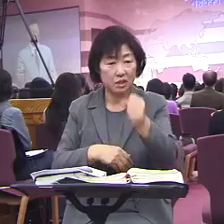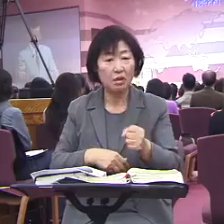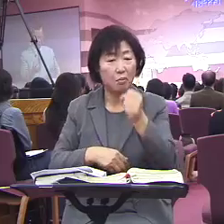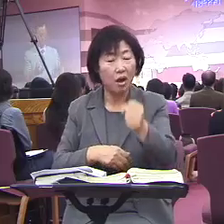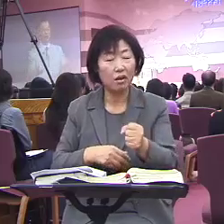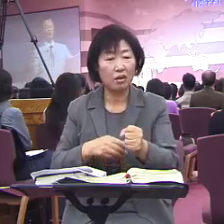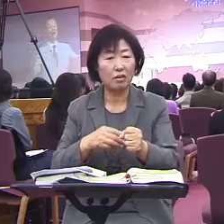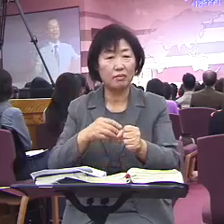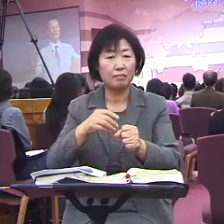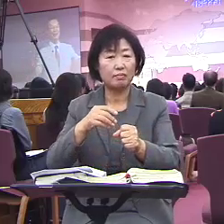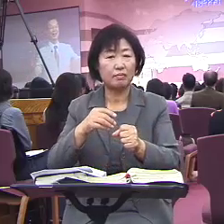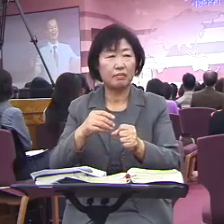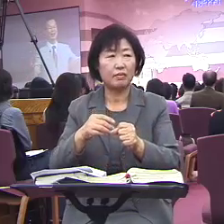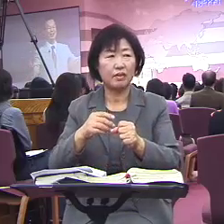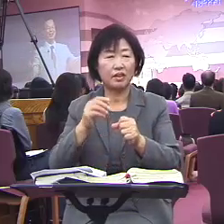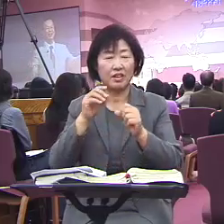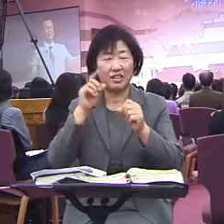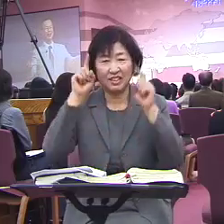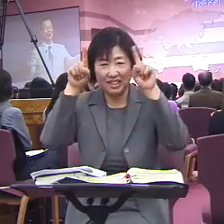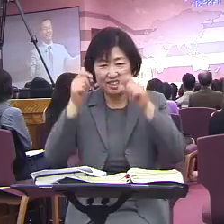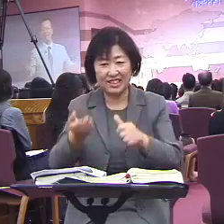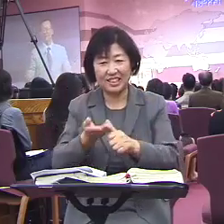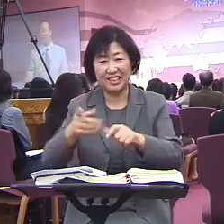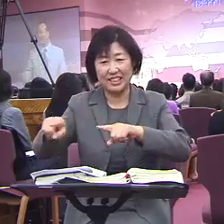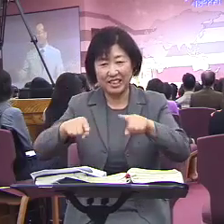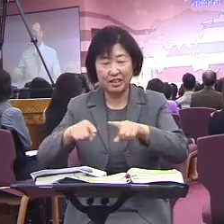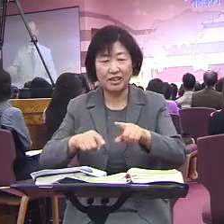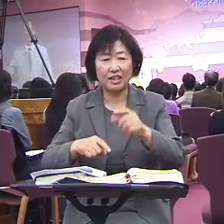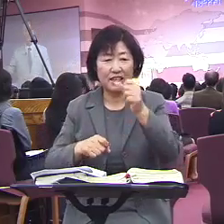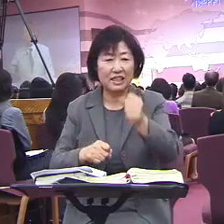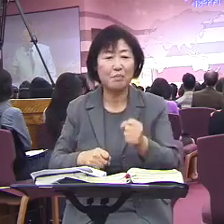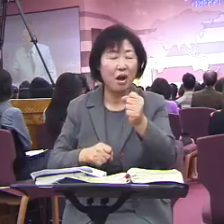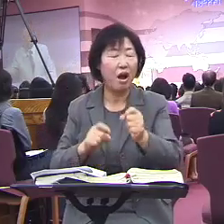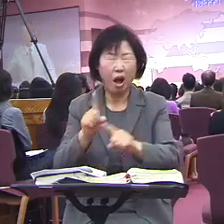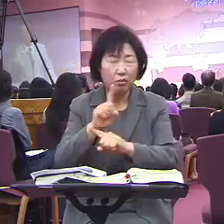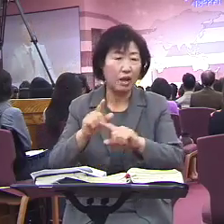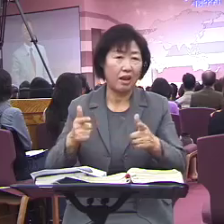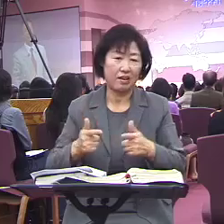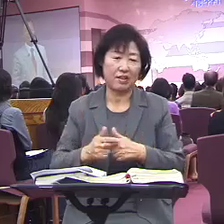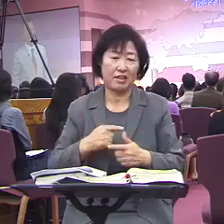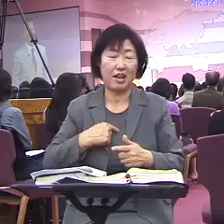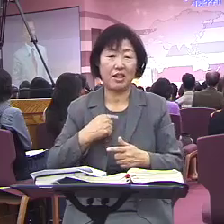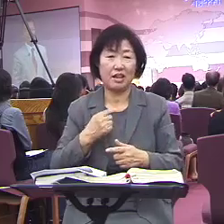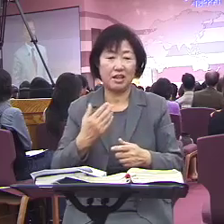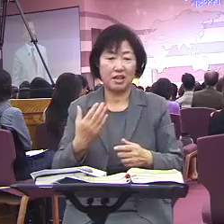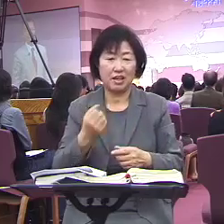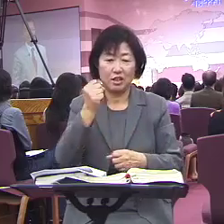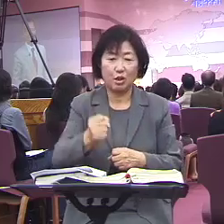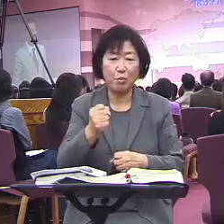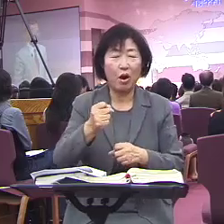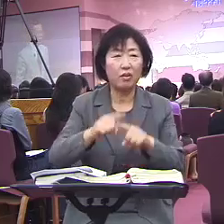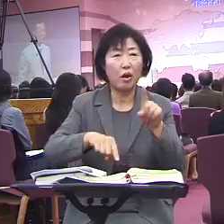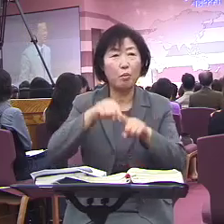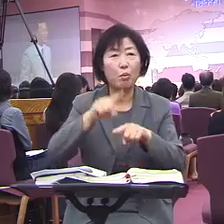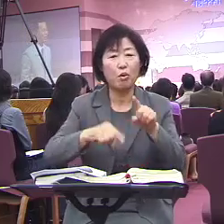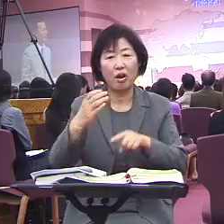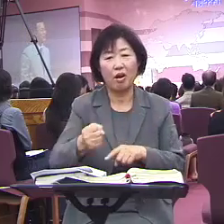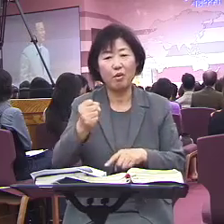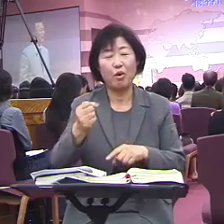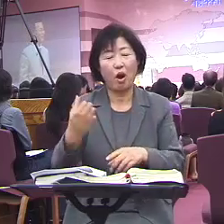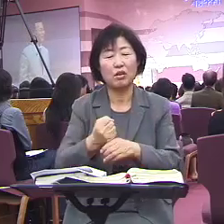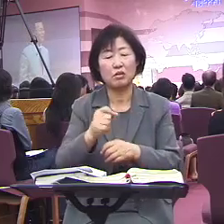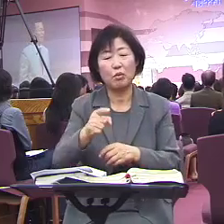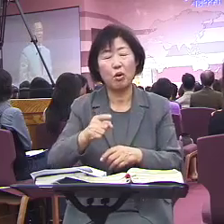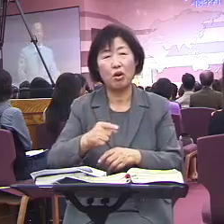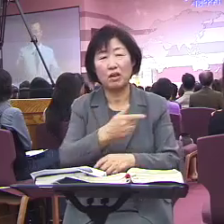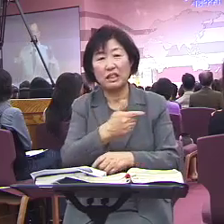있는 지팡이, 아무것도 아닙니다. 하나님께서 아무것도 아니네. 내가 그 지팡이를 가지고 너를 통해 큰 역사를 할